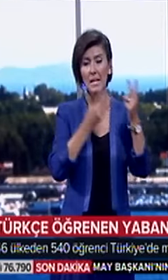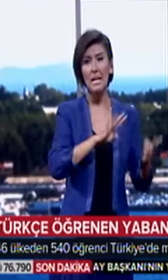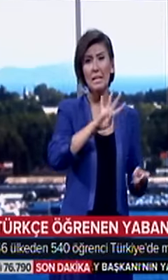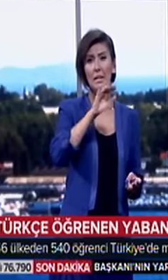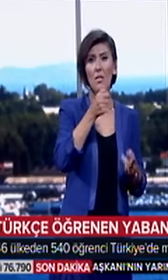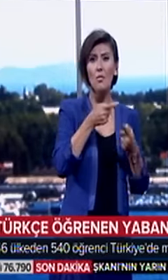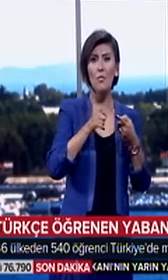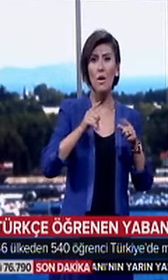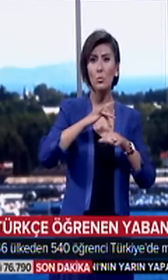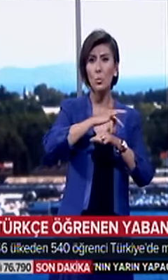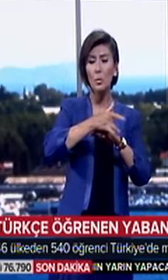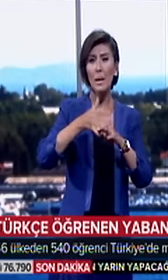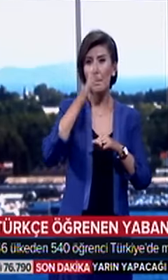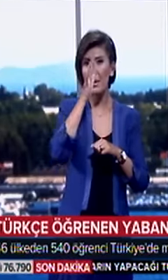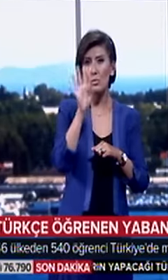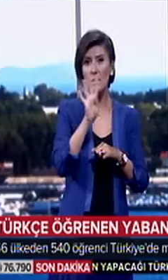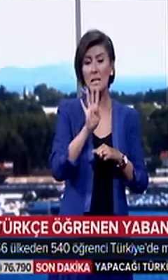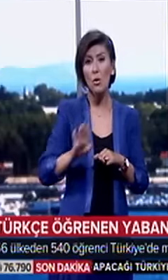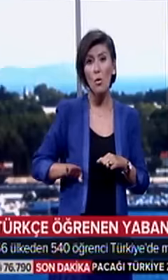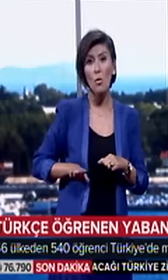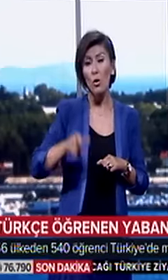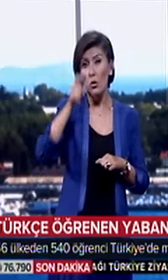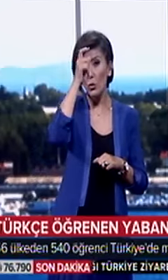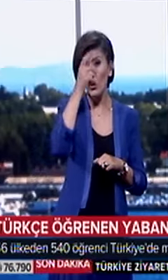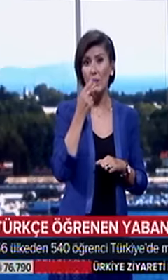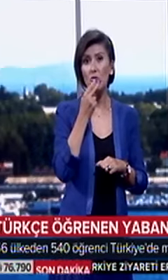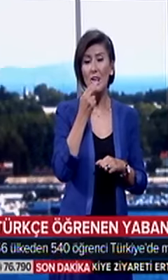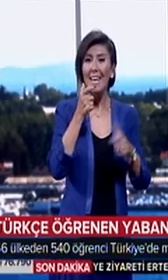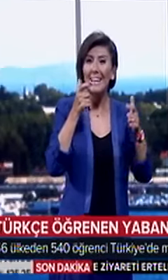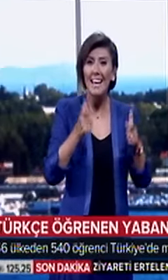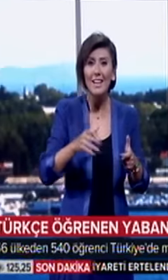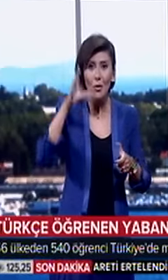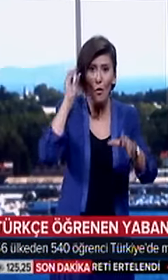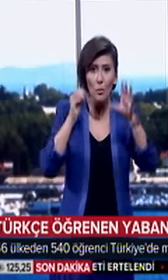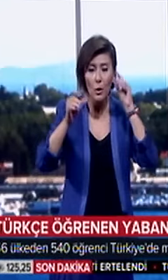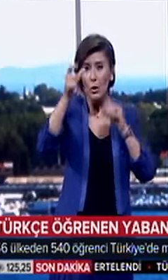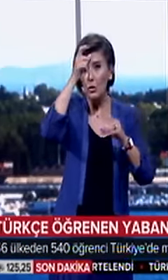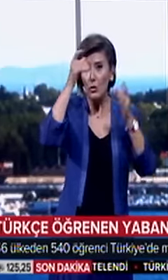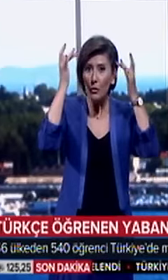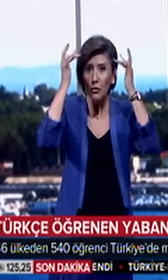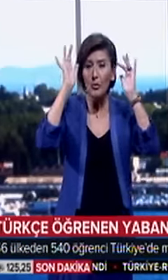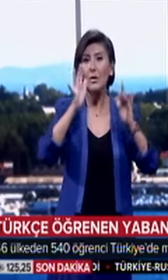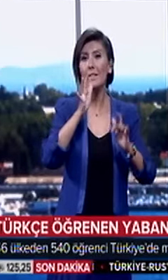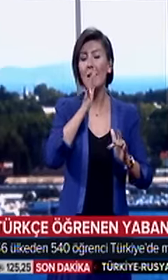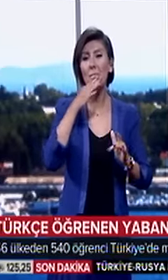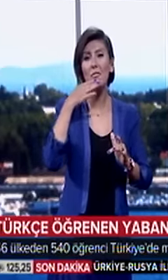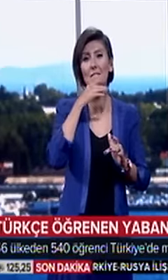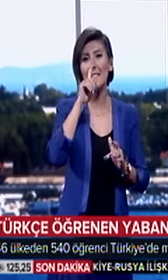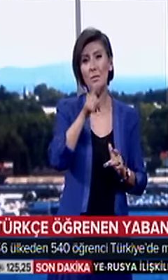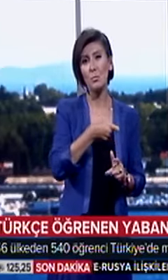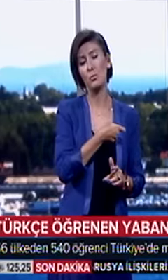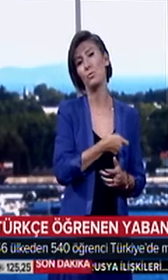46 farklı ülkeden 540 öğrenci Türkçeyi yerinde öğrenme ve Türk kültürünü tanıma fırsatı buldu.